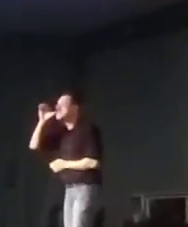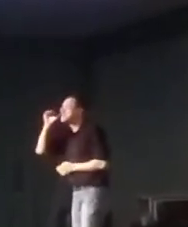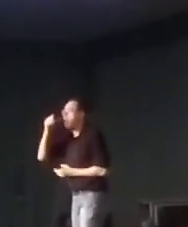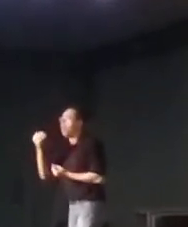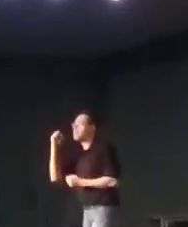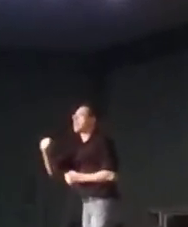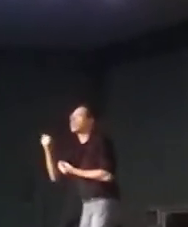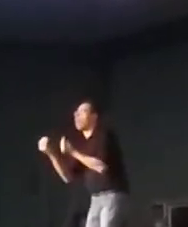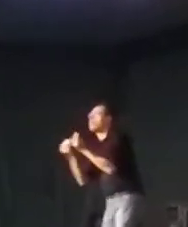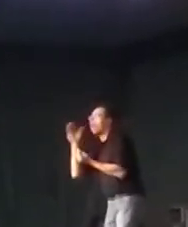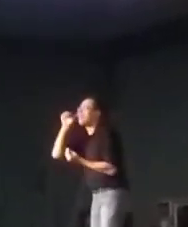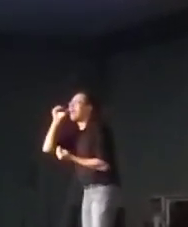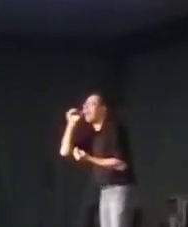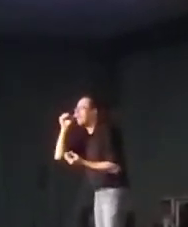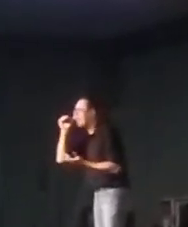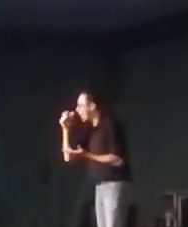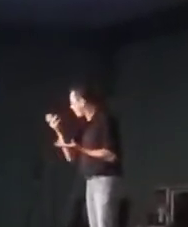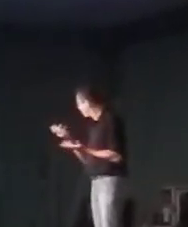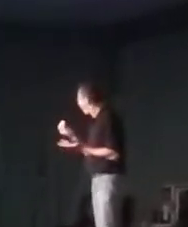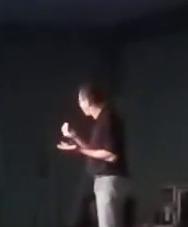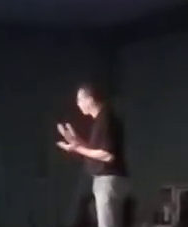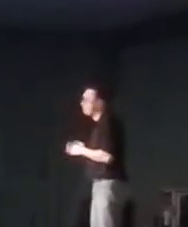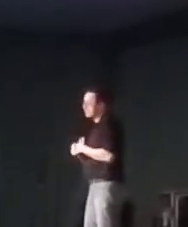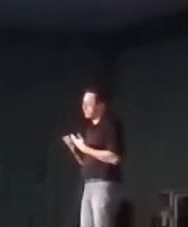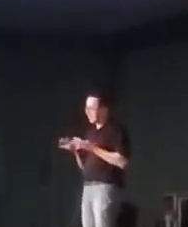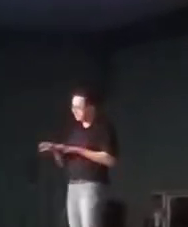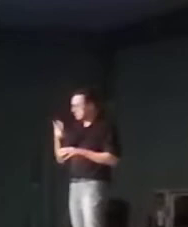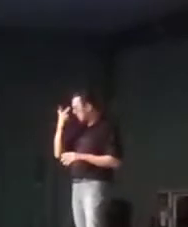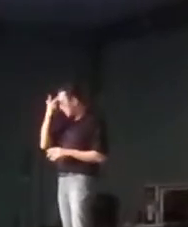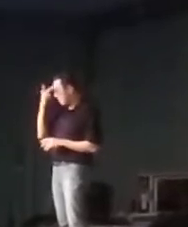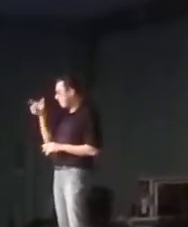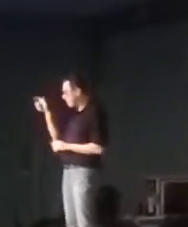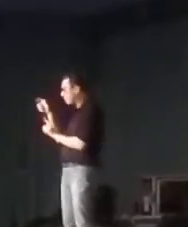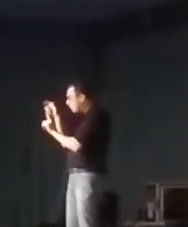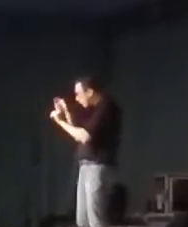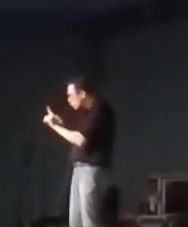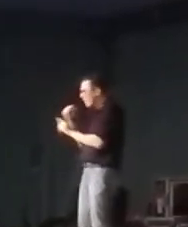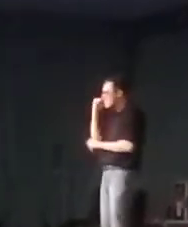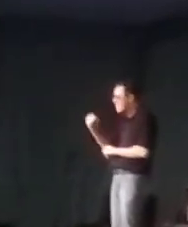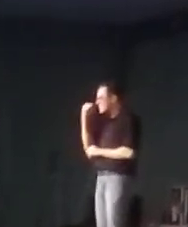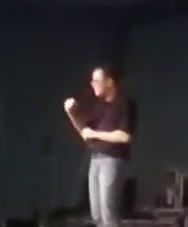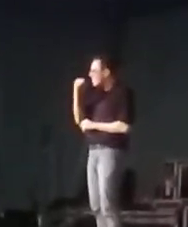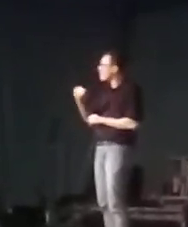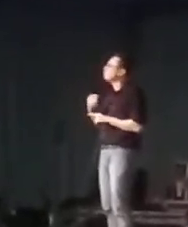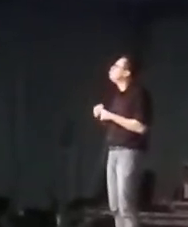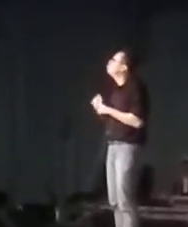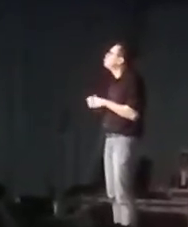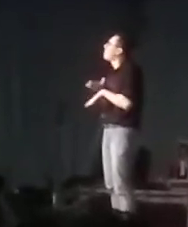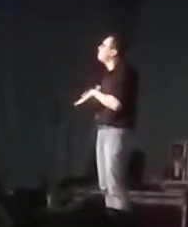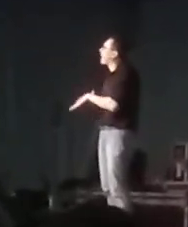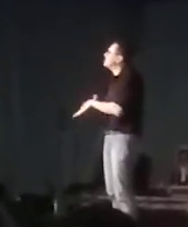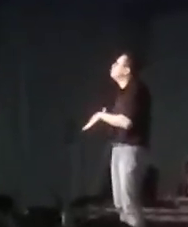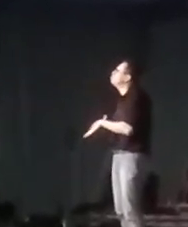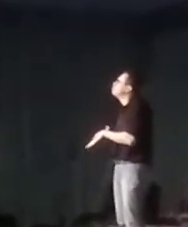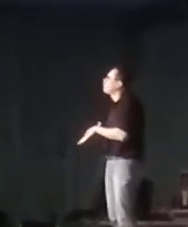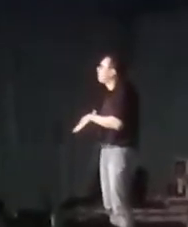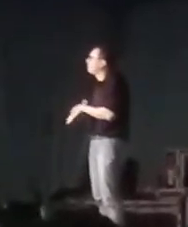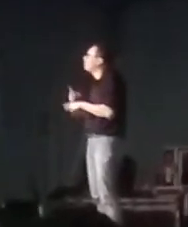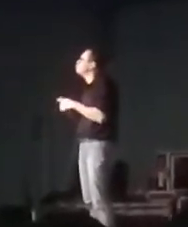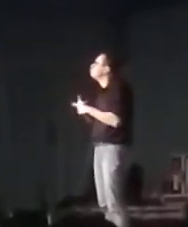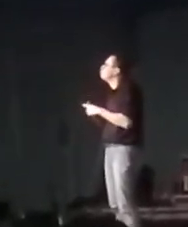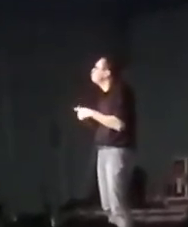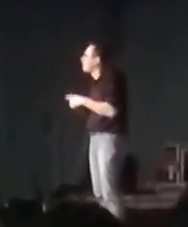assunto. É assim, um serial killer, por que ele mata tanta gente? É,